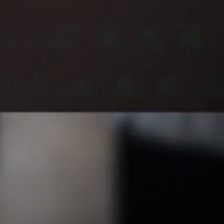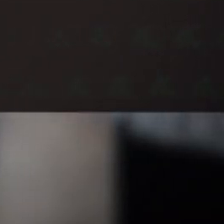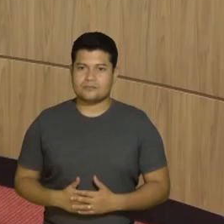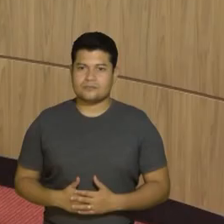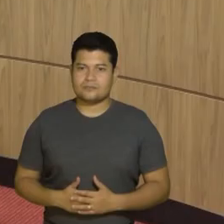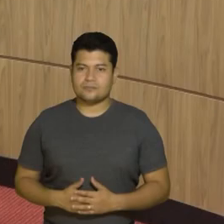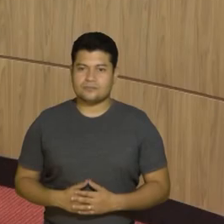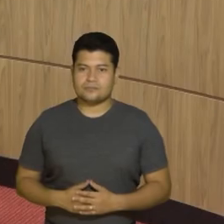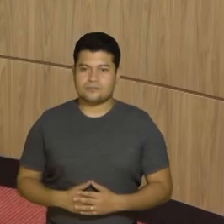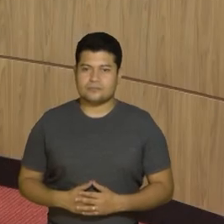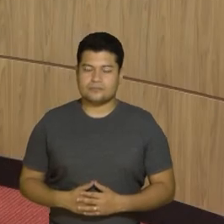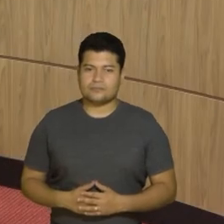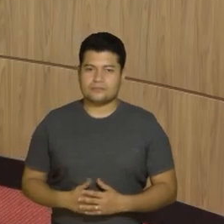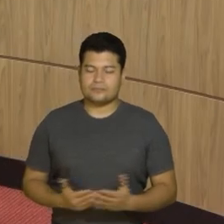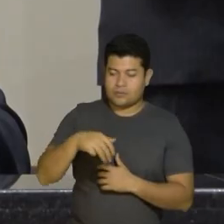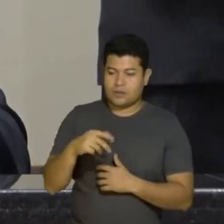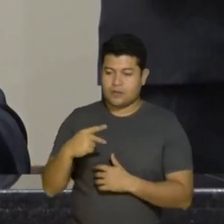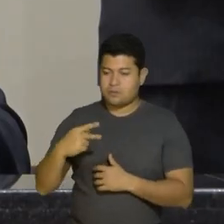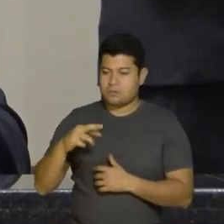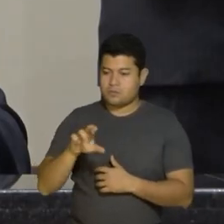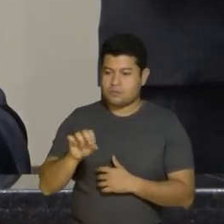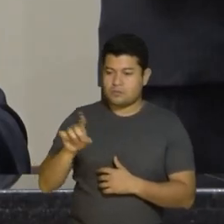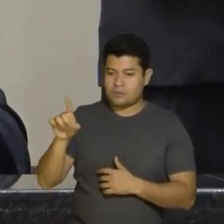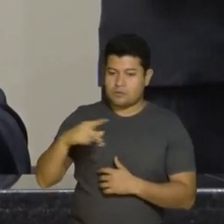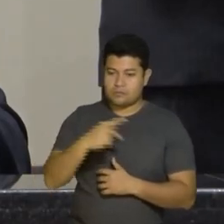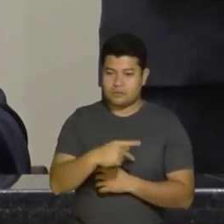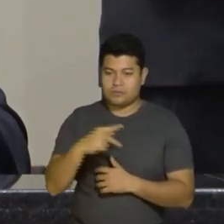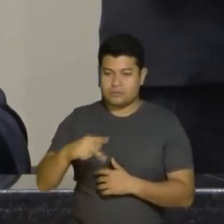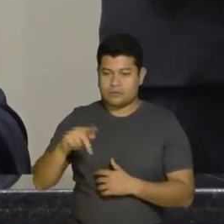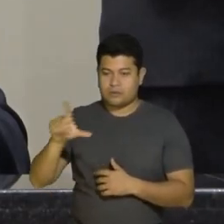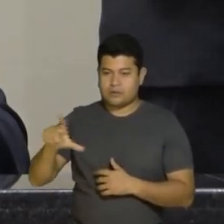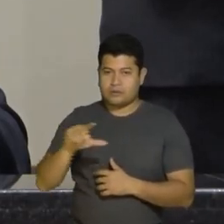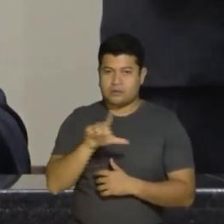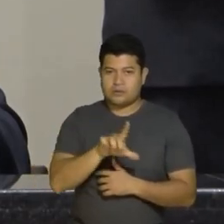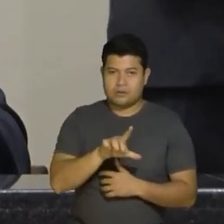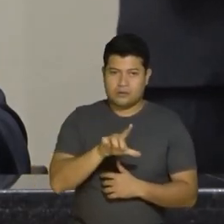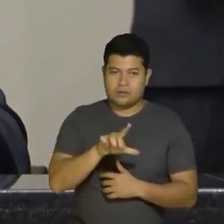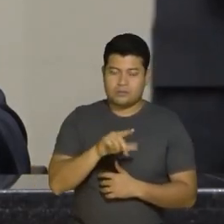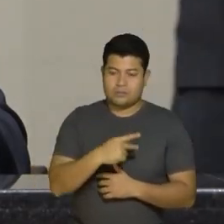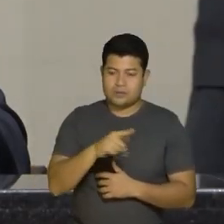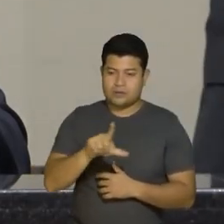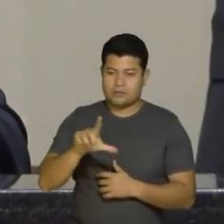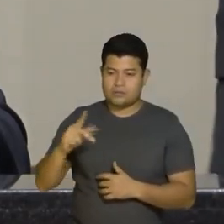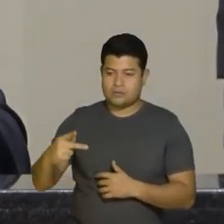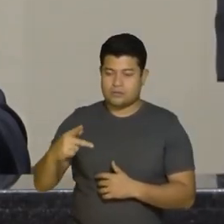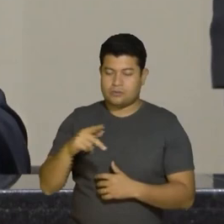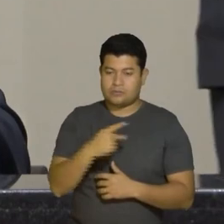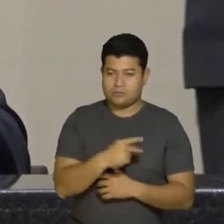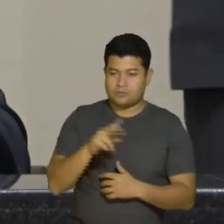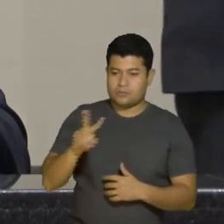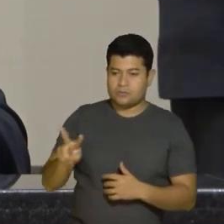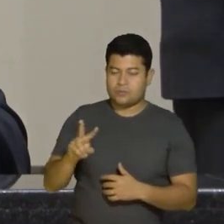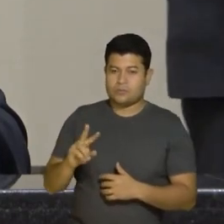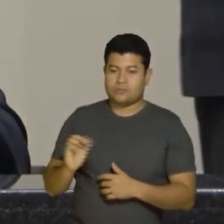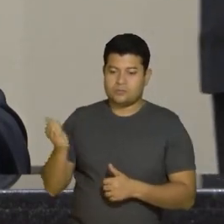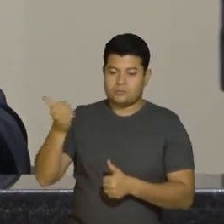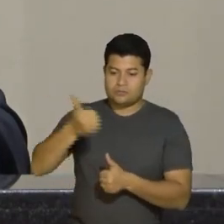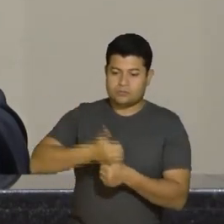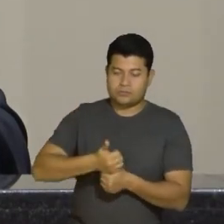desde 2004 uma resolução da mesa diretora da Assembleia Legislativa determina que as transmissões da TV ao emissora do Parlamento